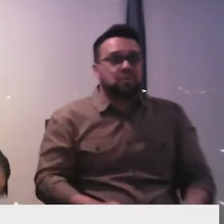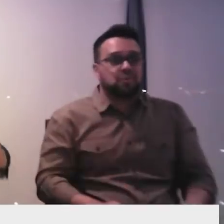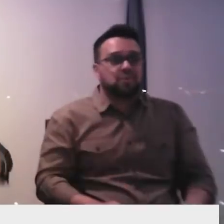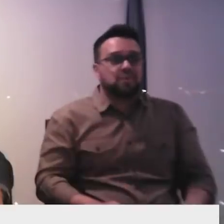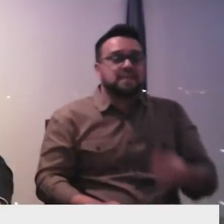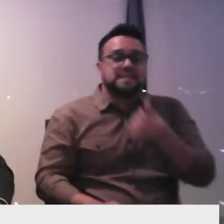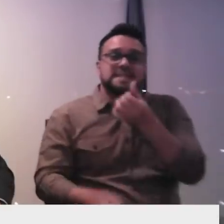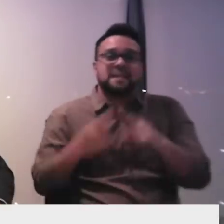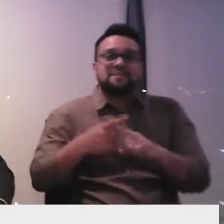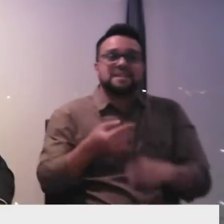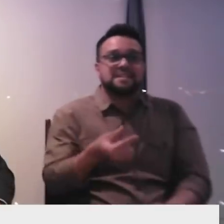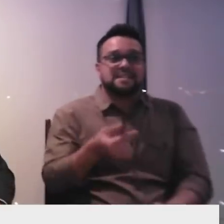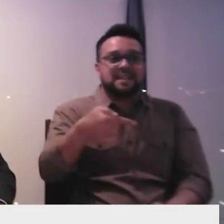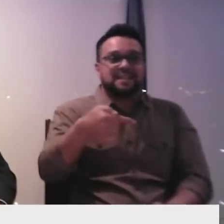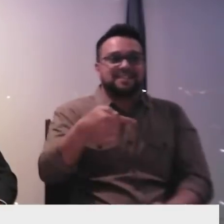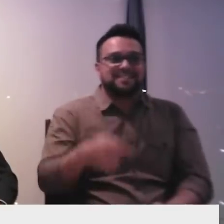6x7.